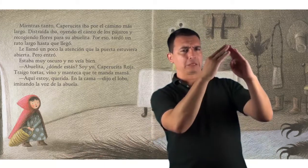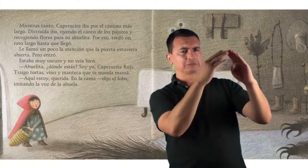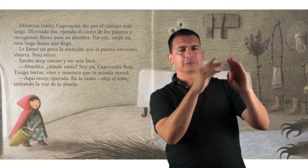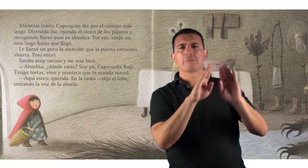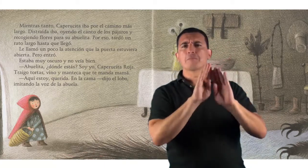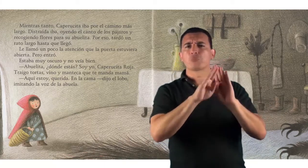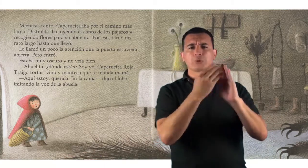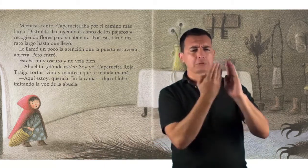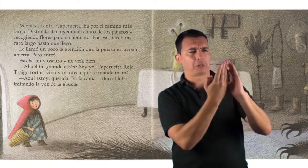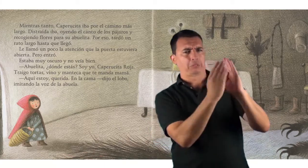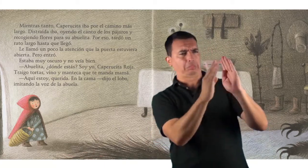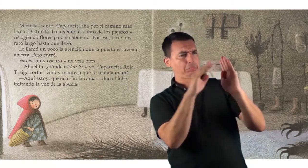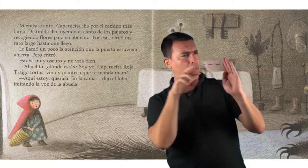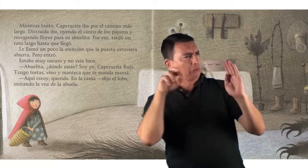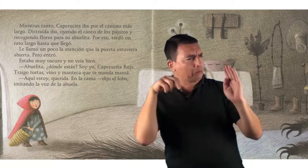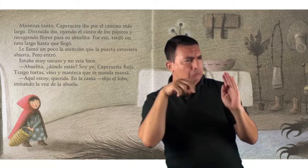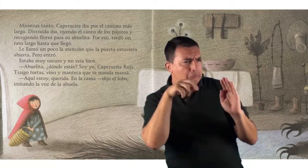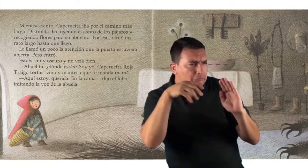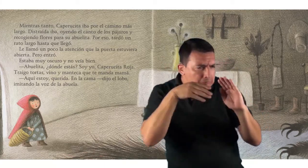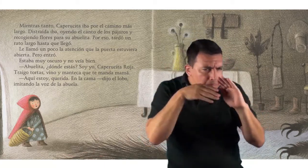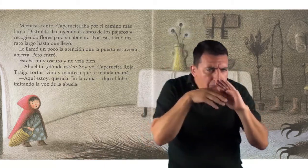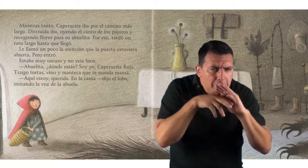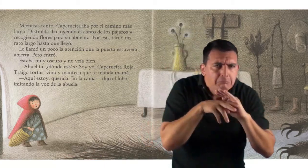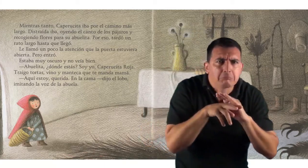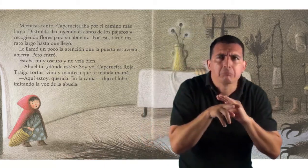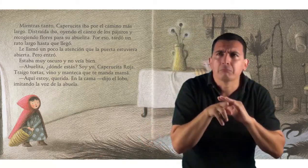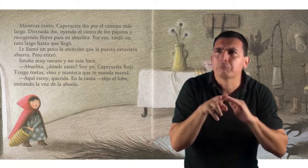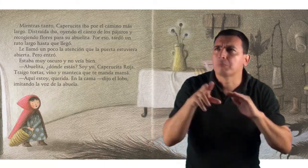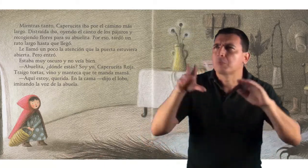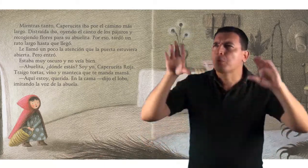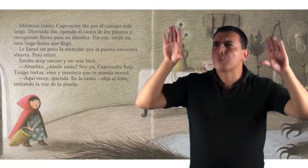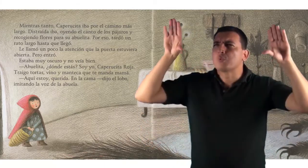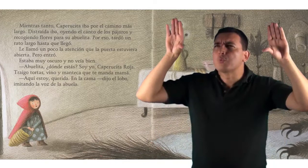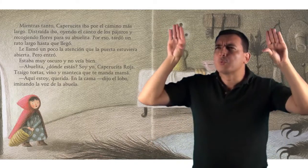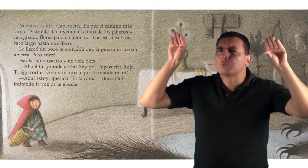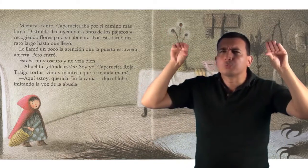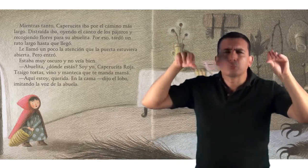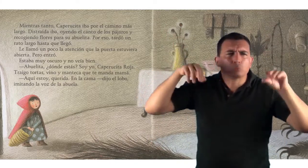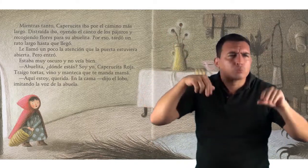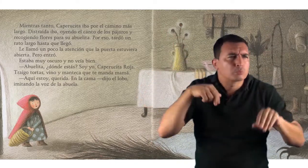estuviera abierta, pero entró. Estaba muy oscuro y no veía bien.